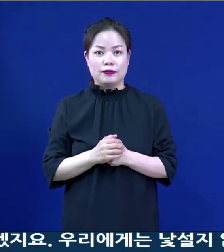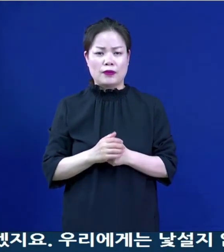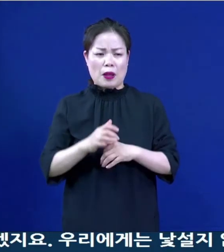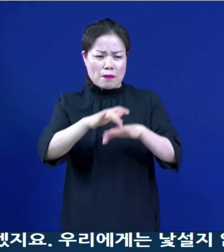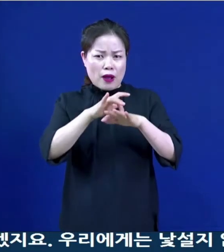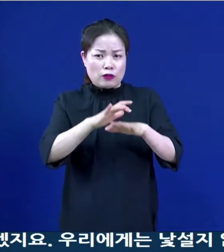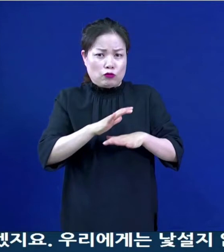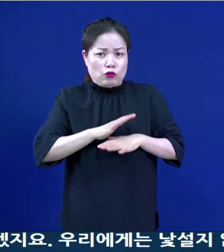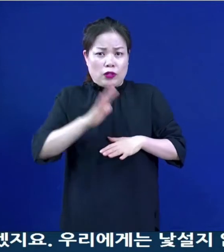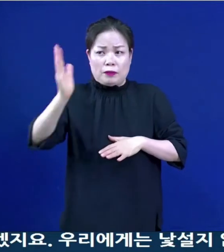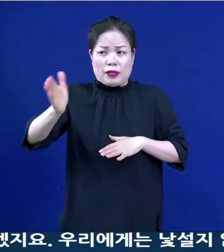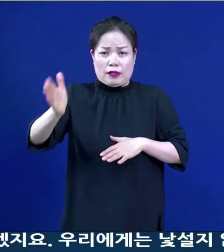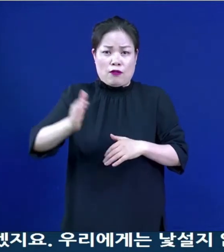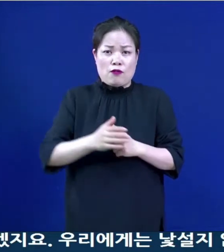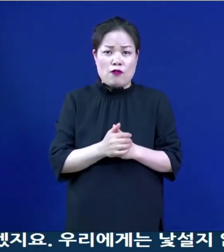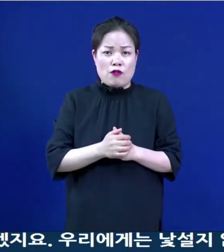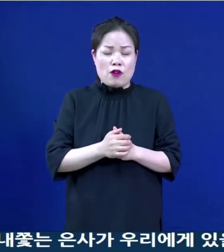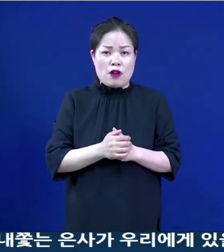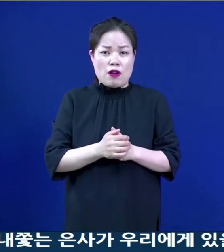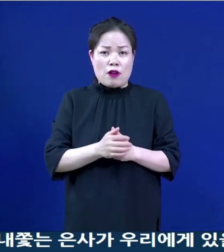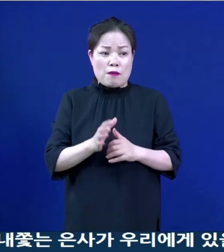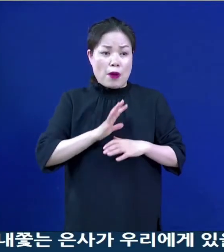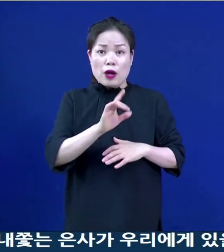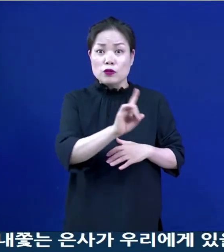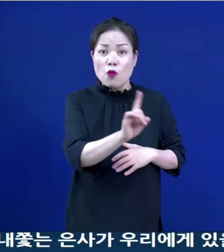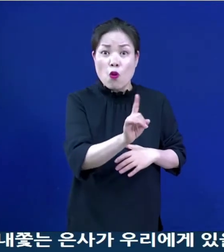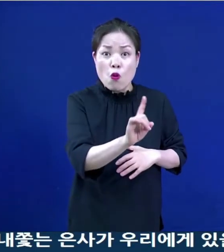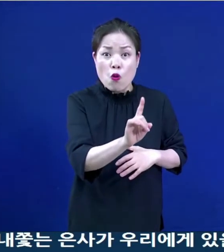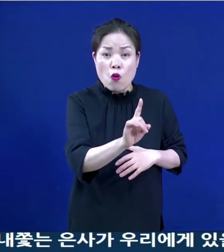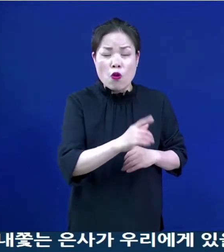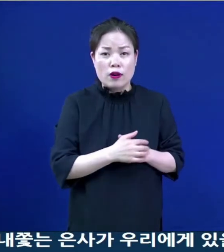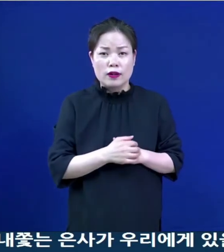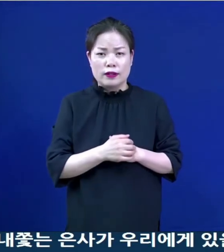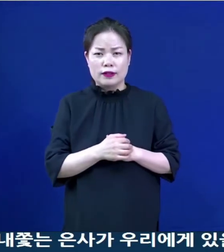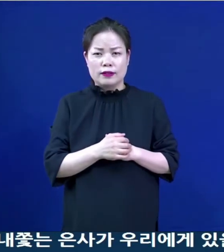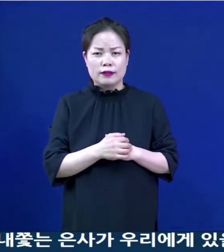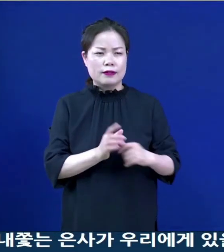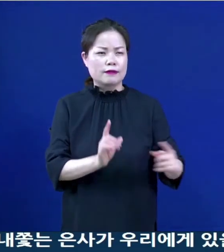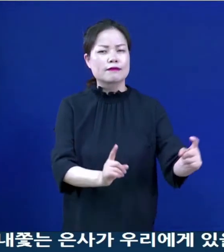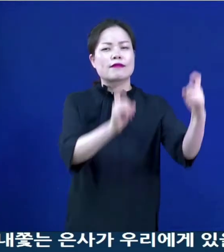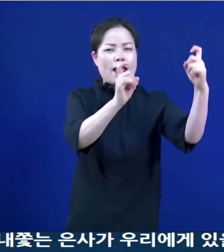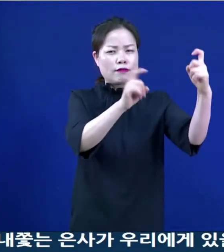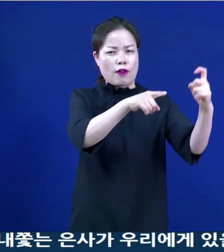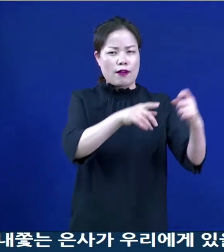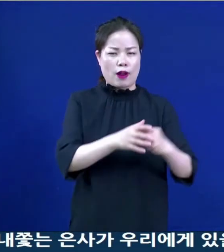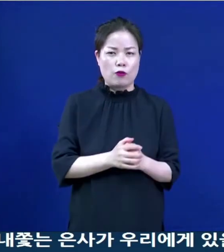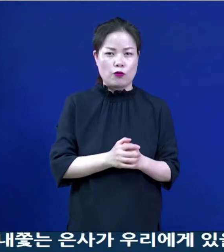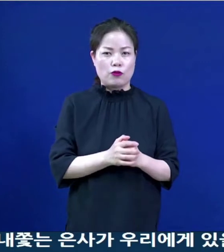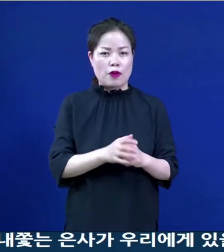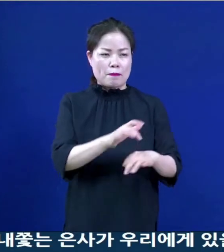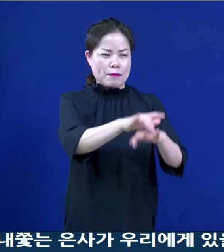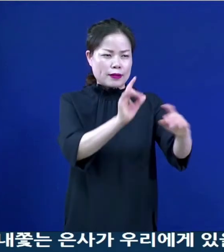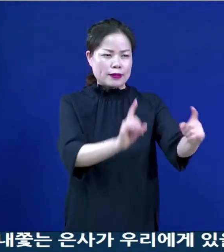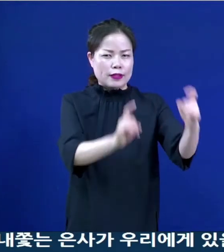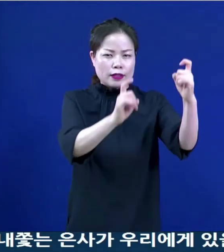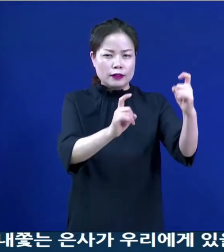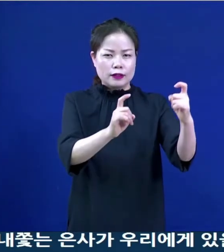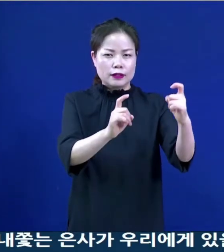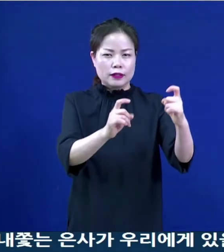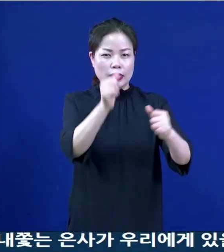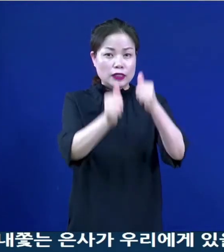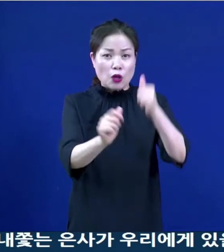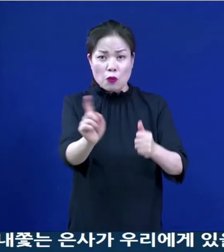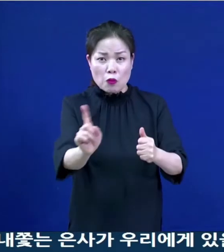마귀는 두려워하면 안 됩니다. 마귀는 뭐 하라고 돼 있어요? 대적하라고 돼 있어요. 시험은 뭐